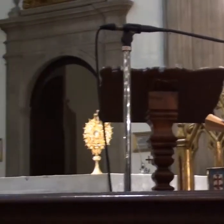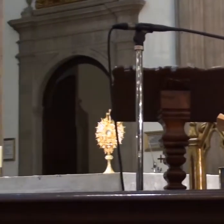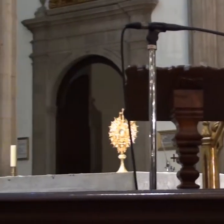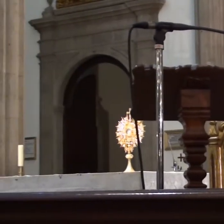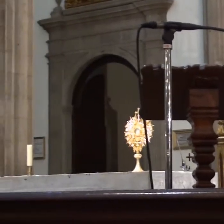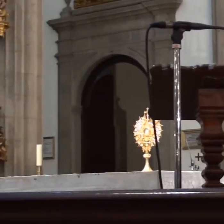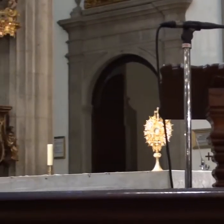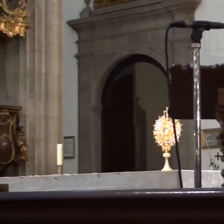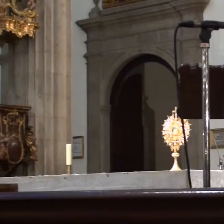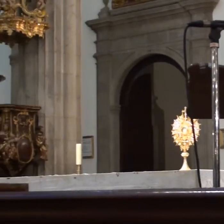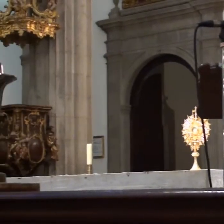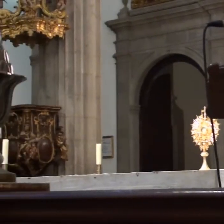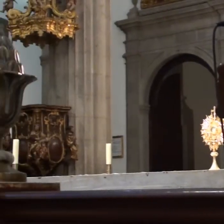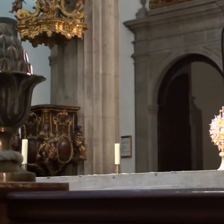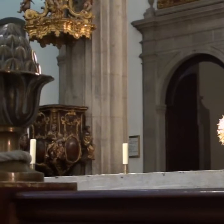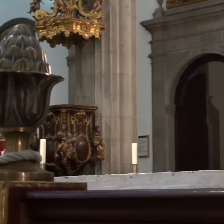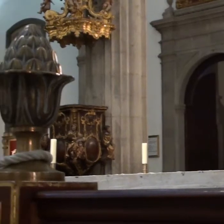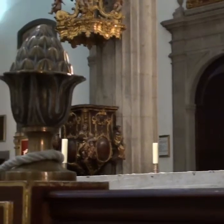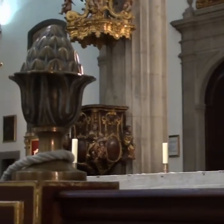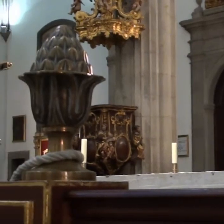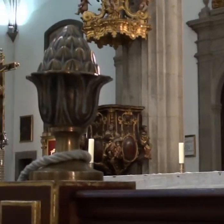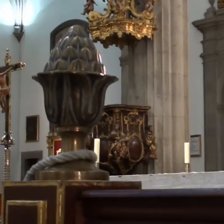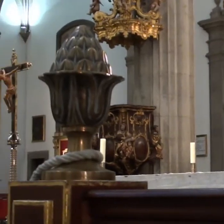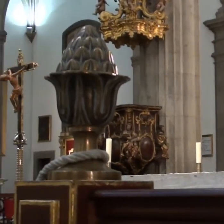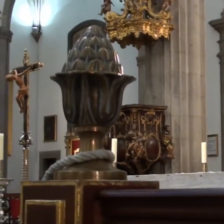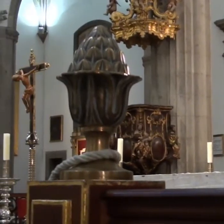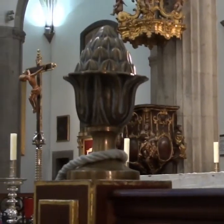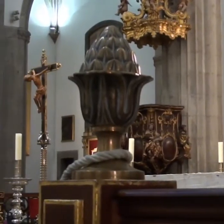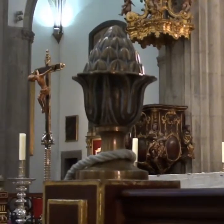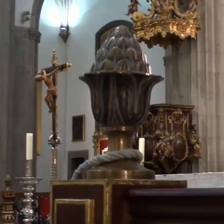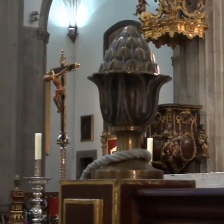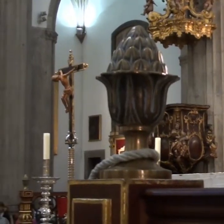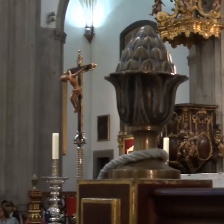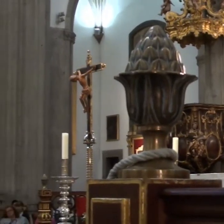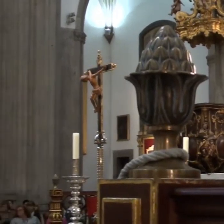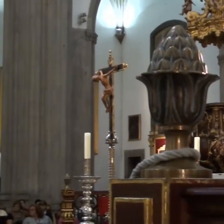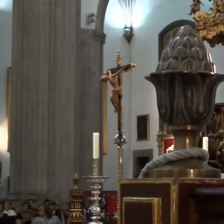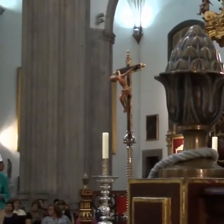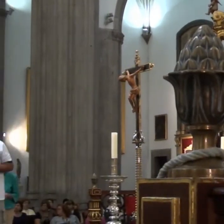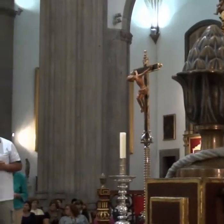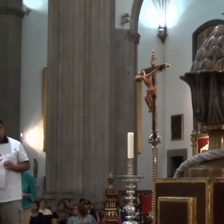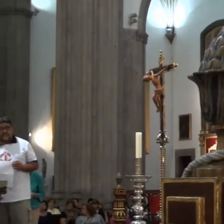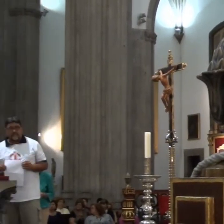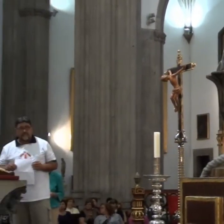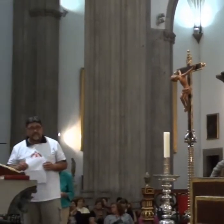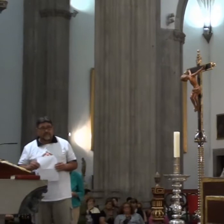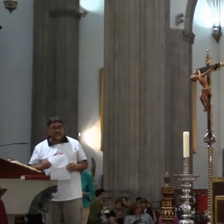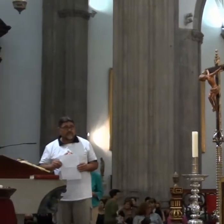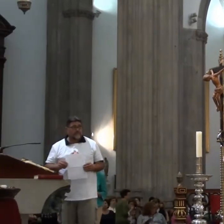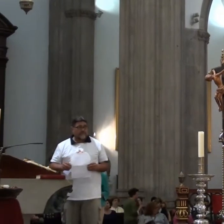que ahora dirigimos nuestra oración a Jesús sacramentado y le presentamos